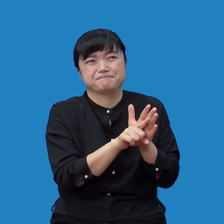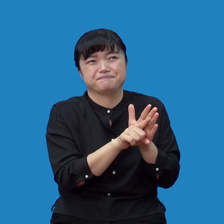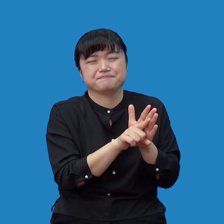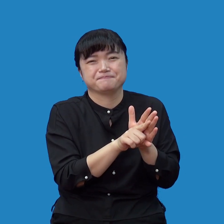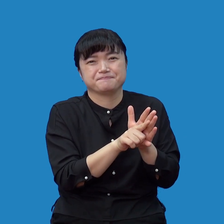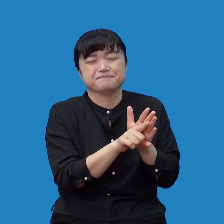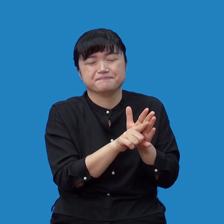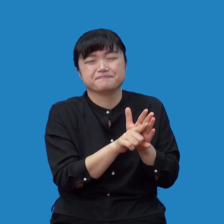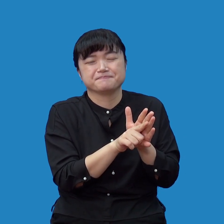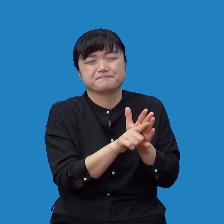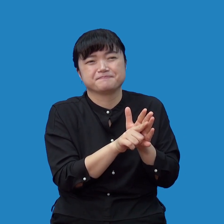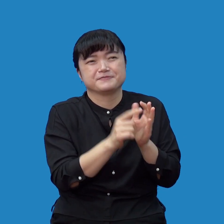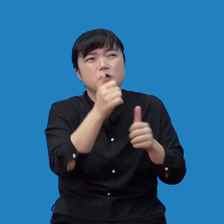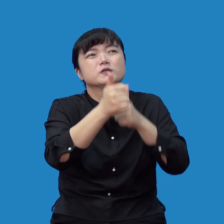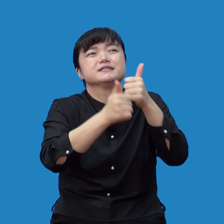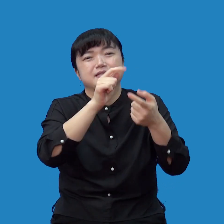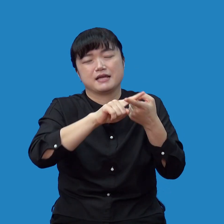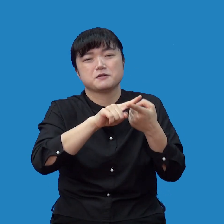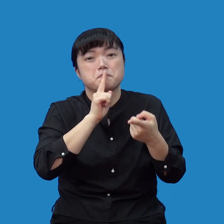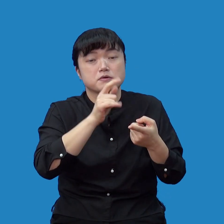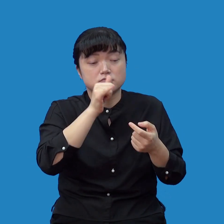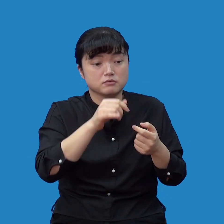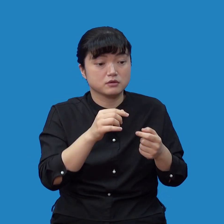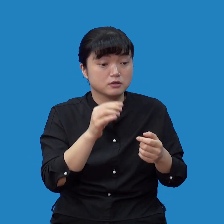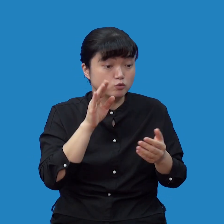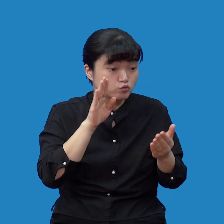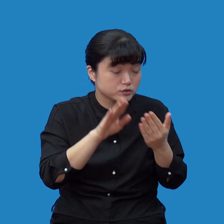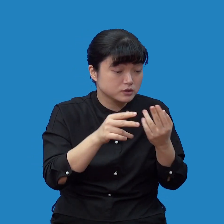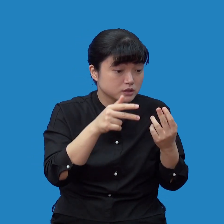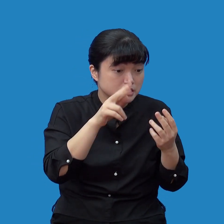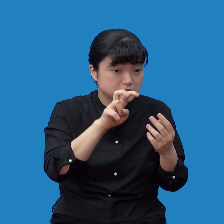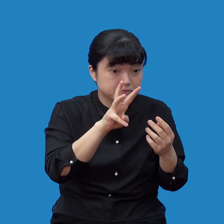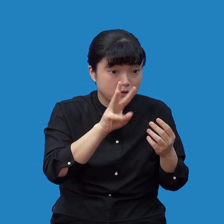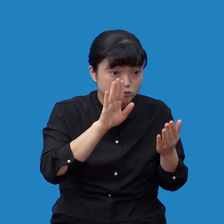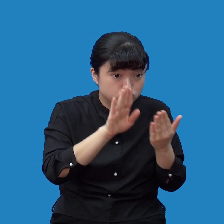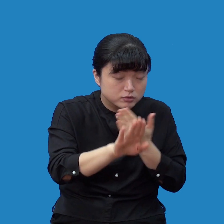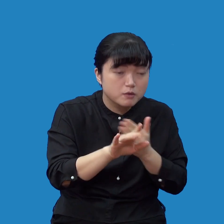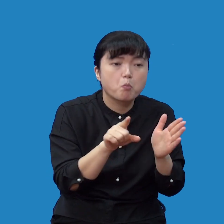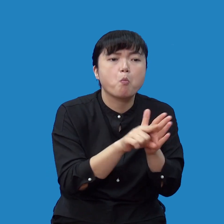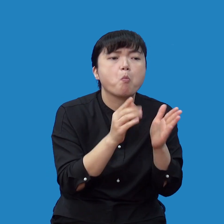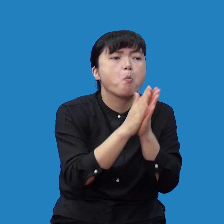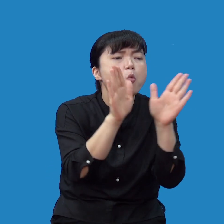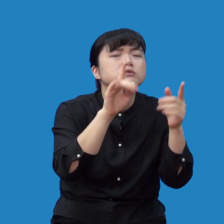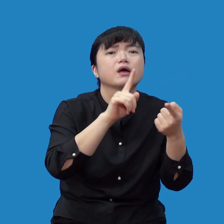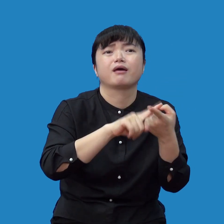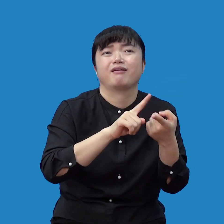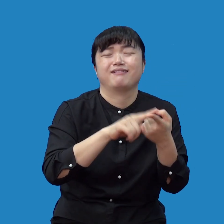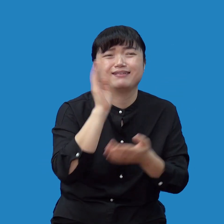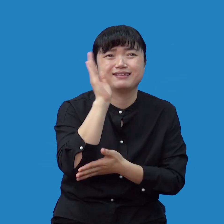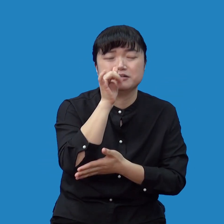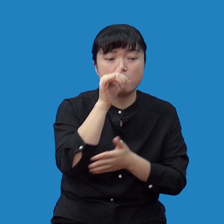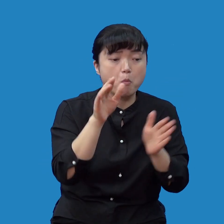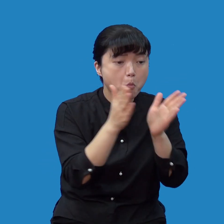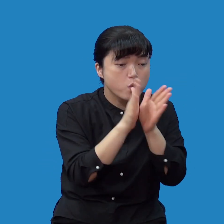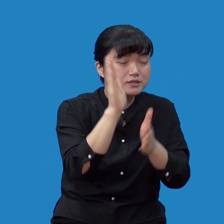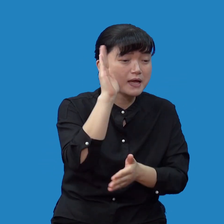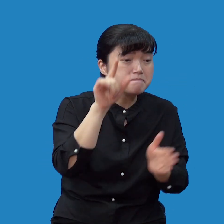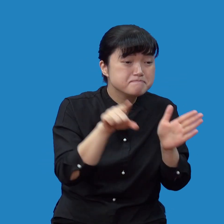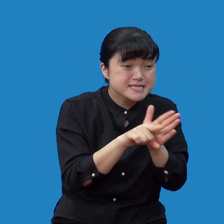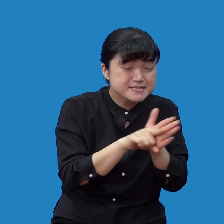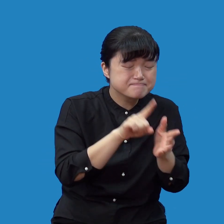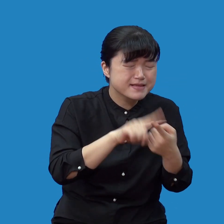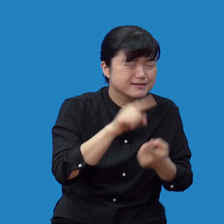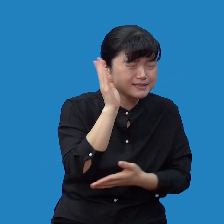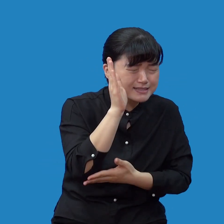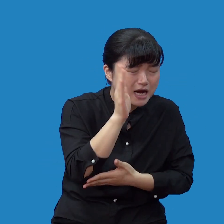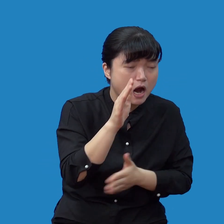그러면서 23절부터는 이 모세의 이야기를 하는데요. 이 모세의 믿음을 이야기하면서